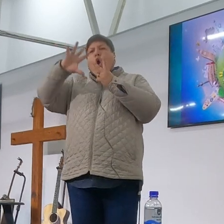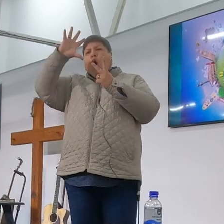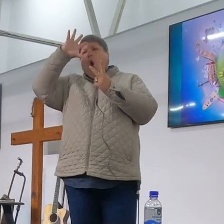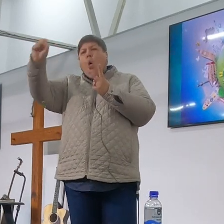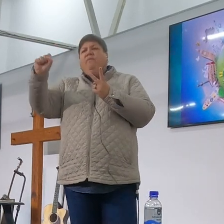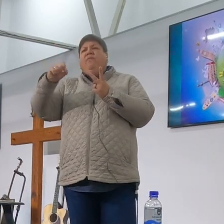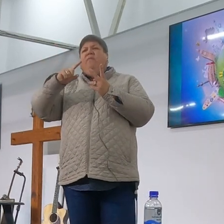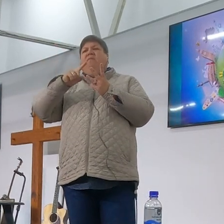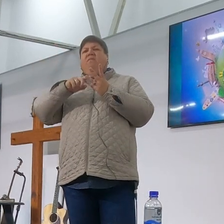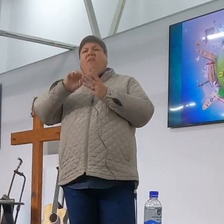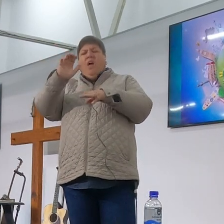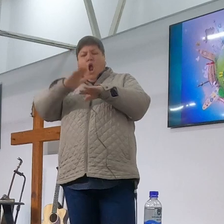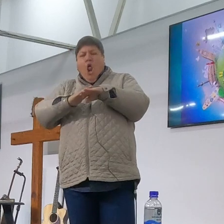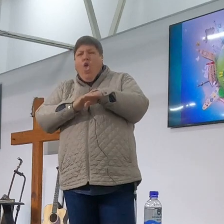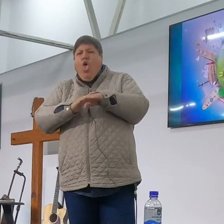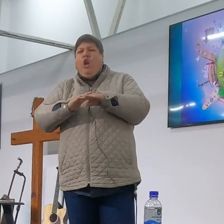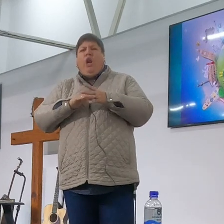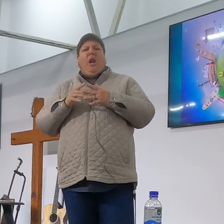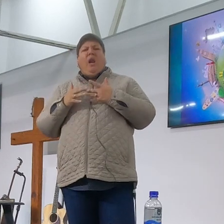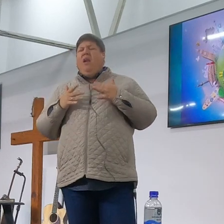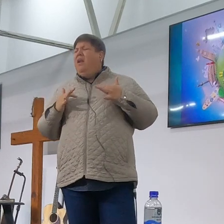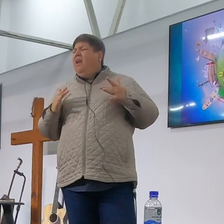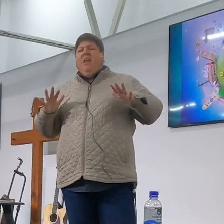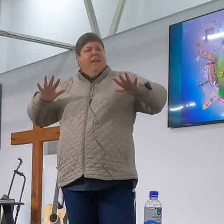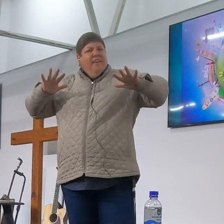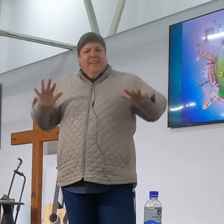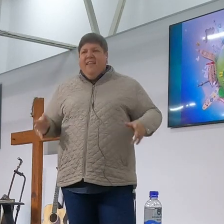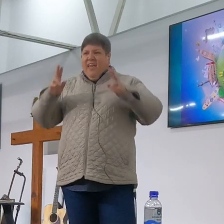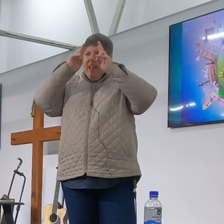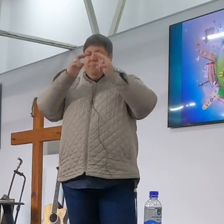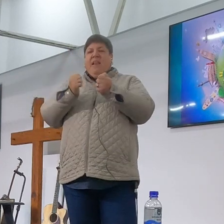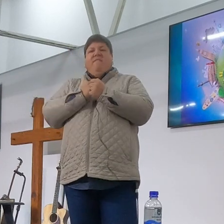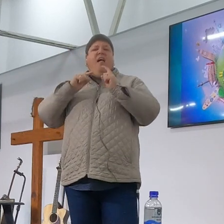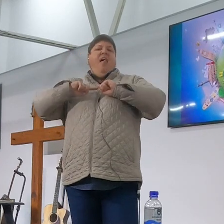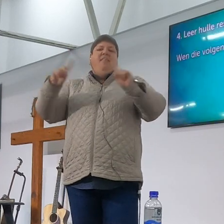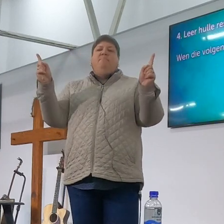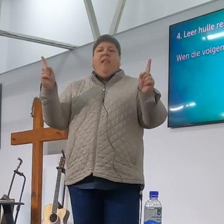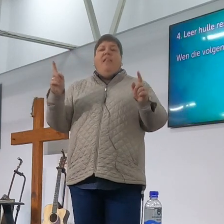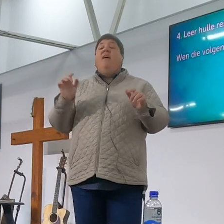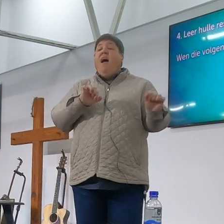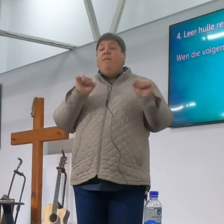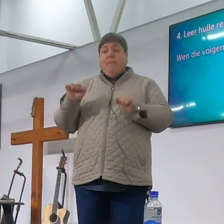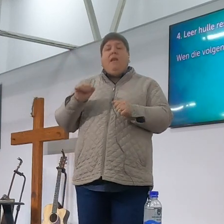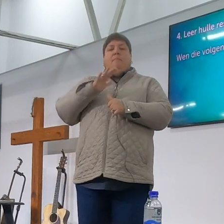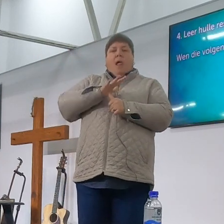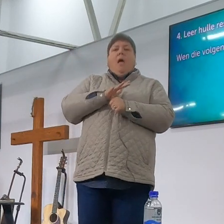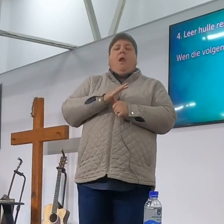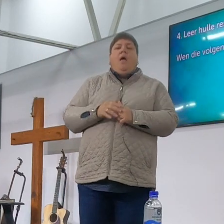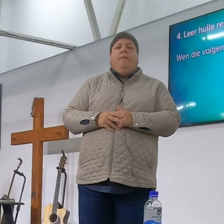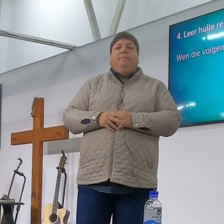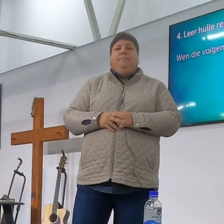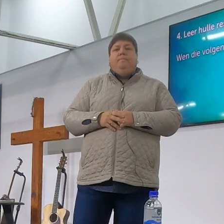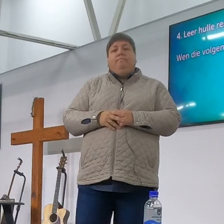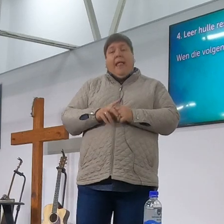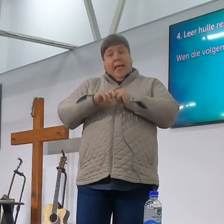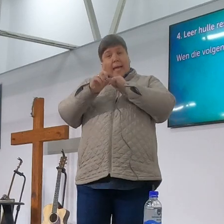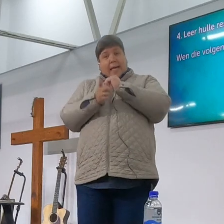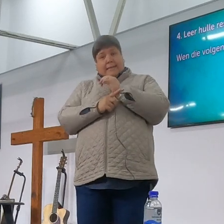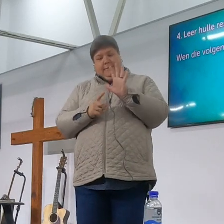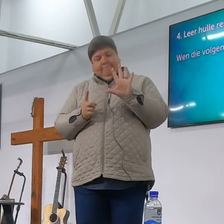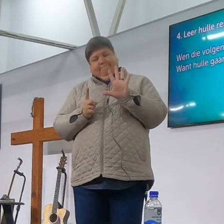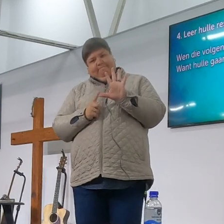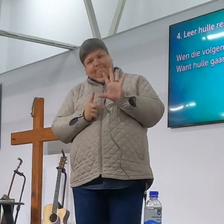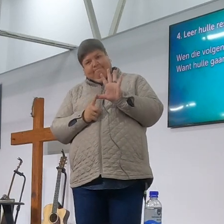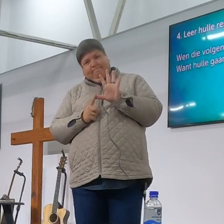enige iemand is nie. Ek kan daardie persoon lief hê en respekteer. Amen. Ok, laaste een. Hierdie is deel van